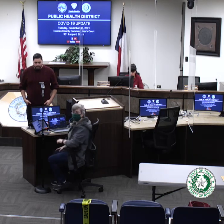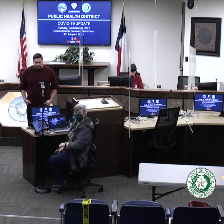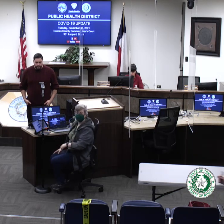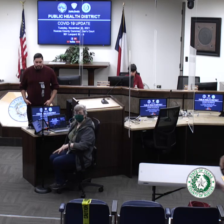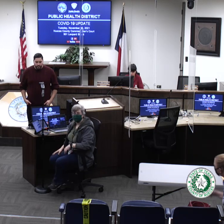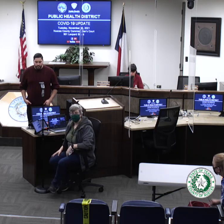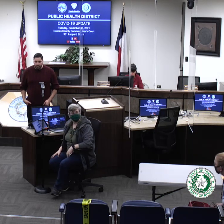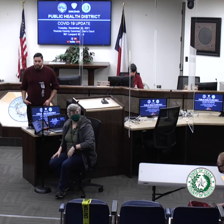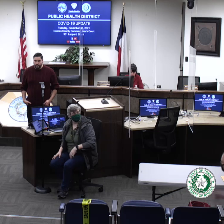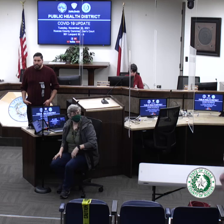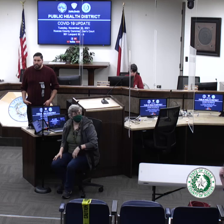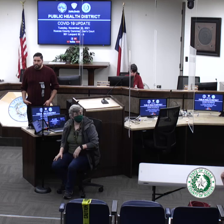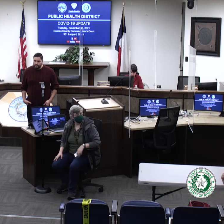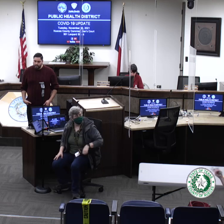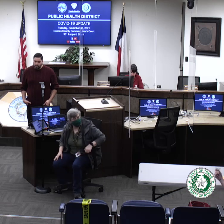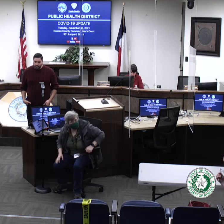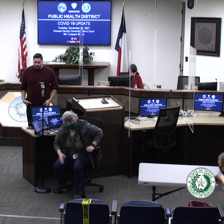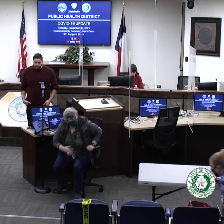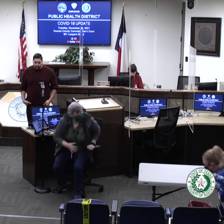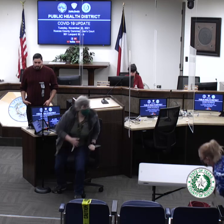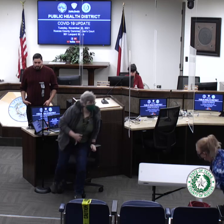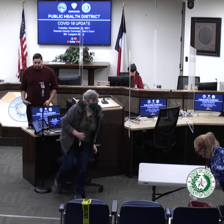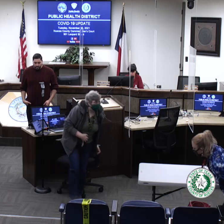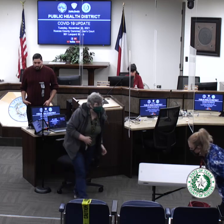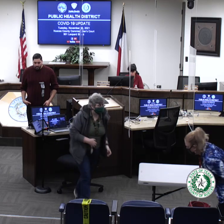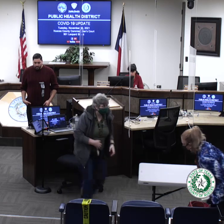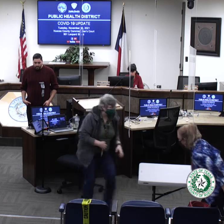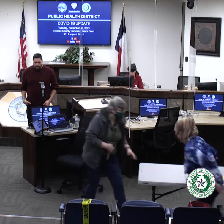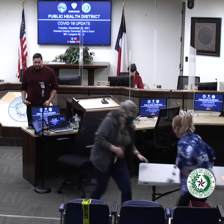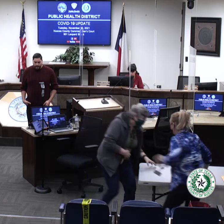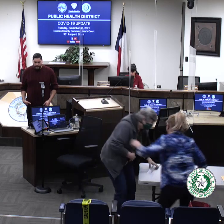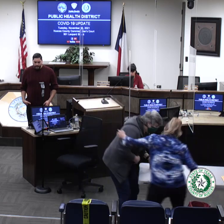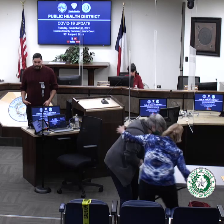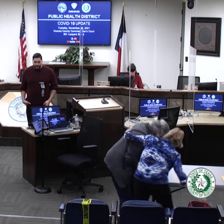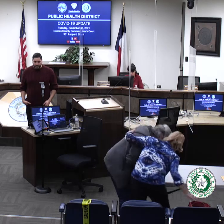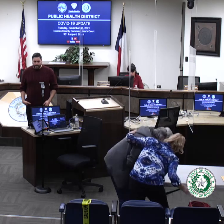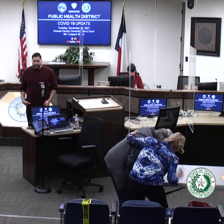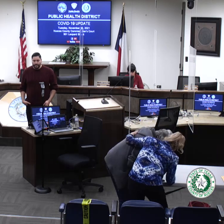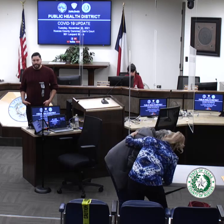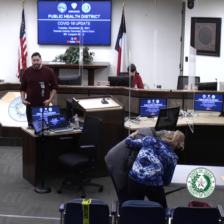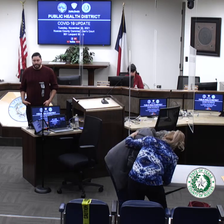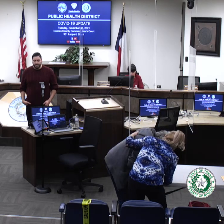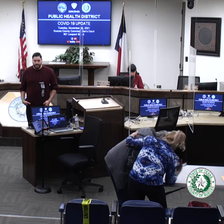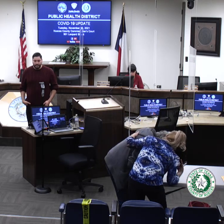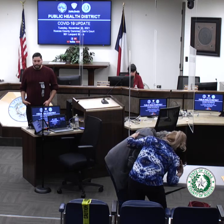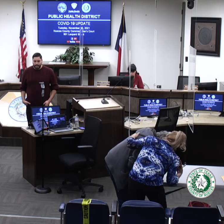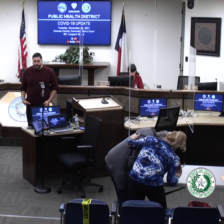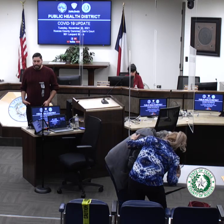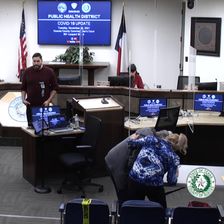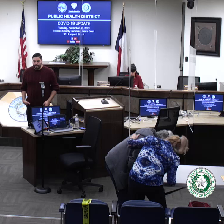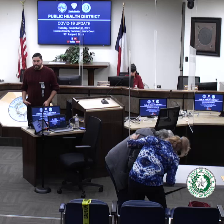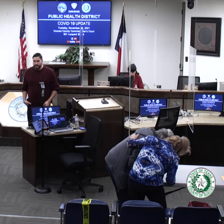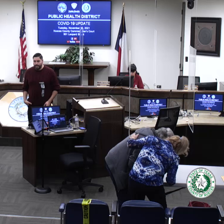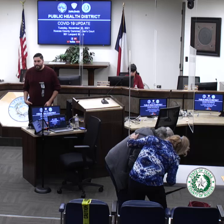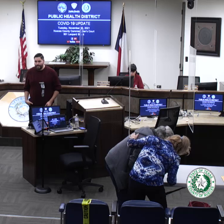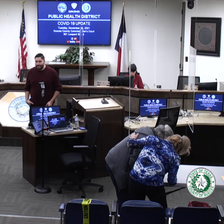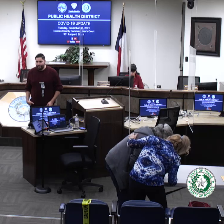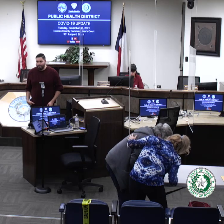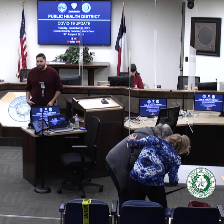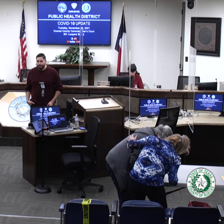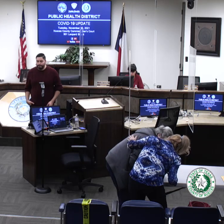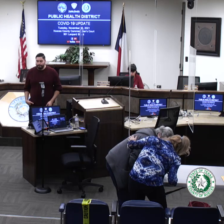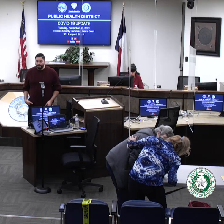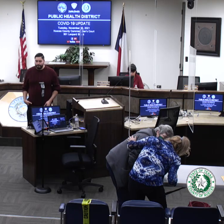preocupación denominada Omicron. Hasta la fecha no se han identificado casos de esta variante en los Estados Unidos. El Centro para Control de Enfermedades